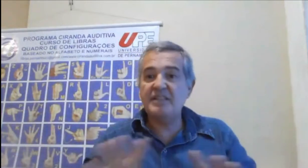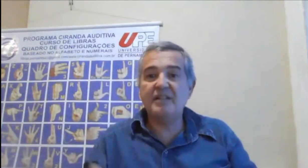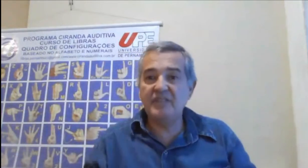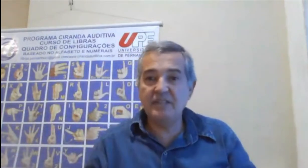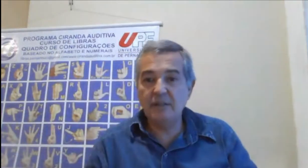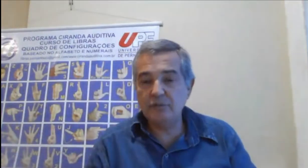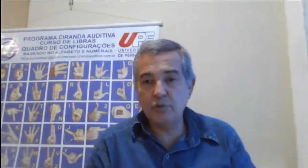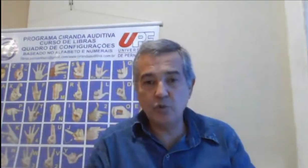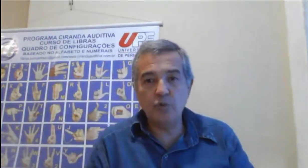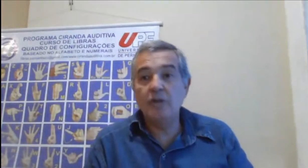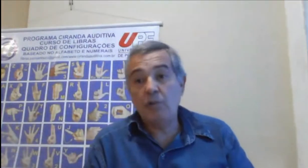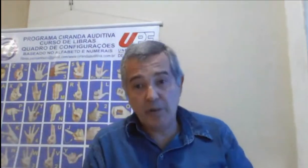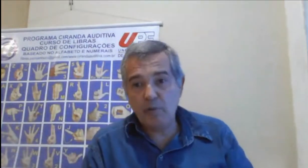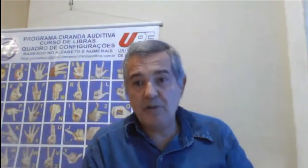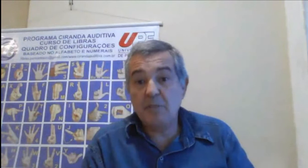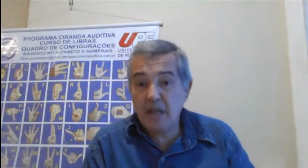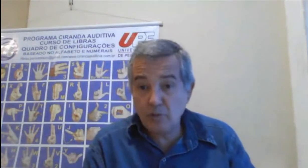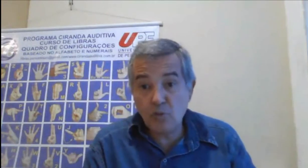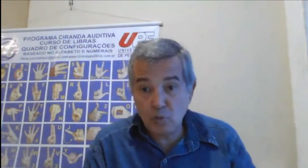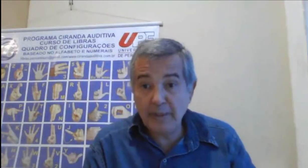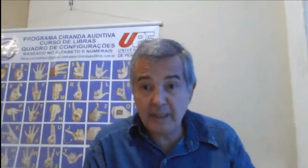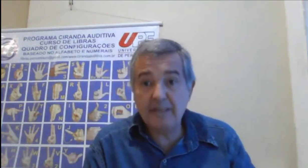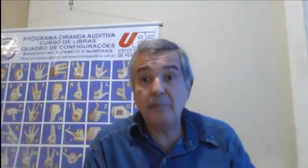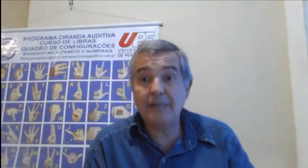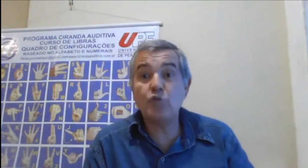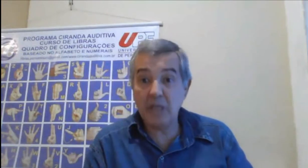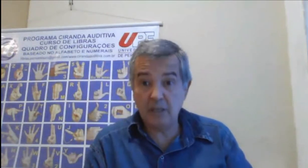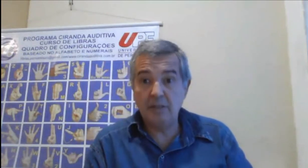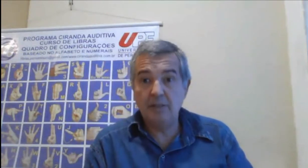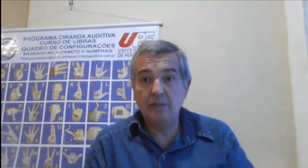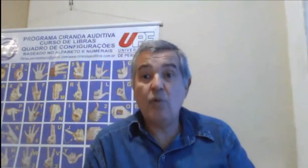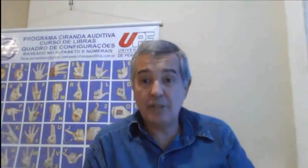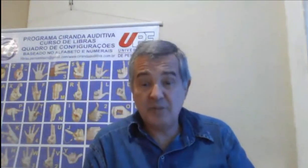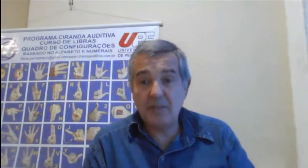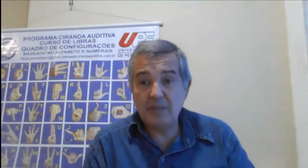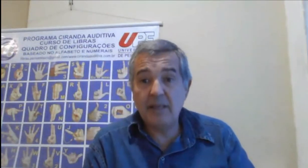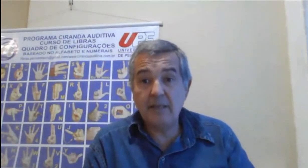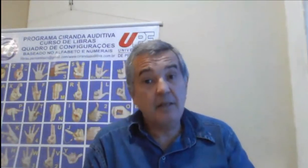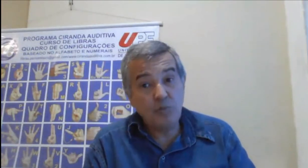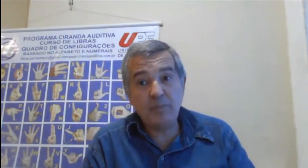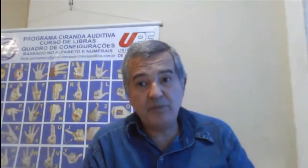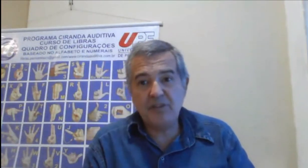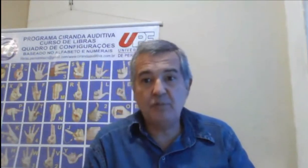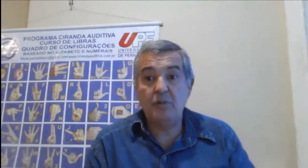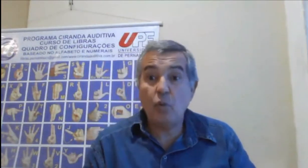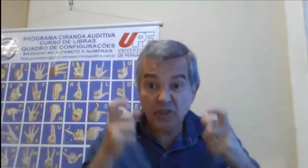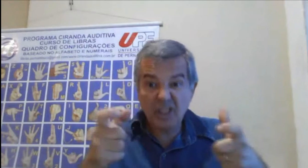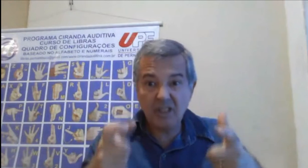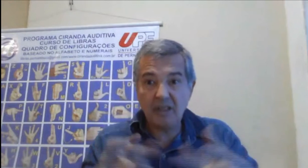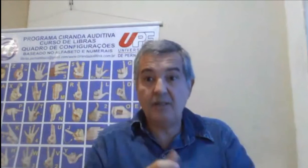ser da vida dele no futuro? Qualquer coisa, menos com competência para assumir com responsabilidade uma profissão com dignidade.